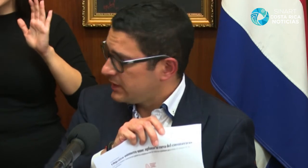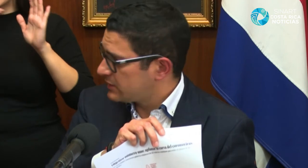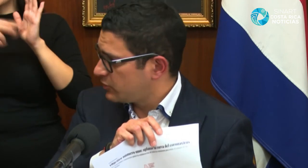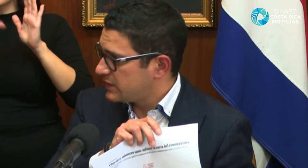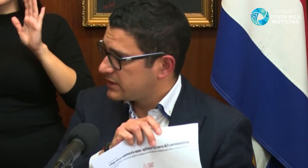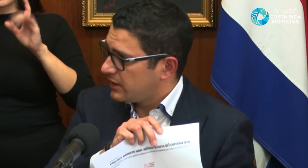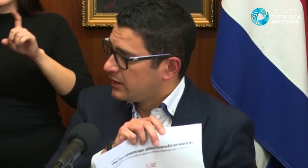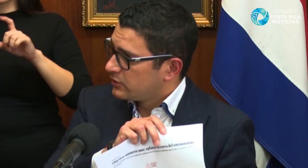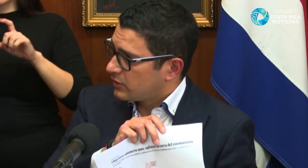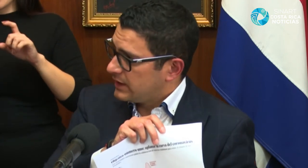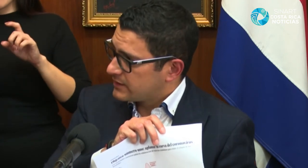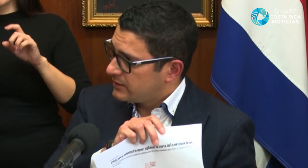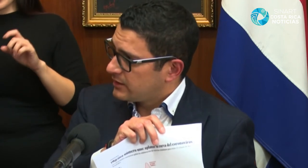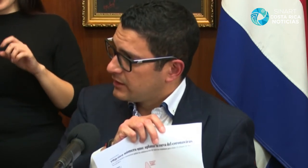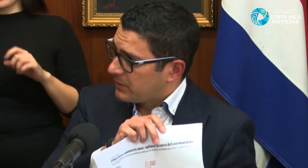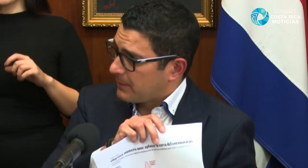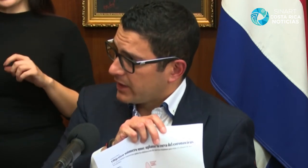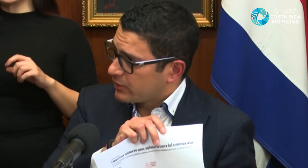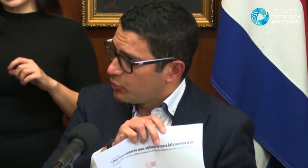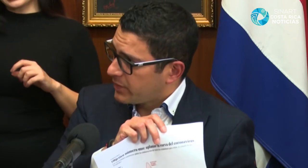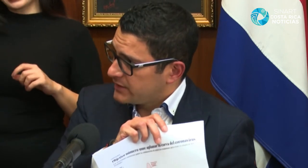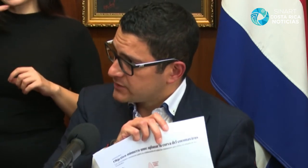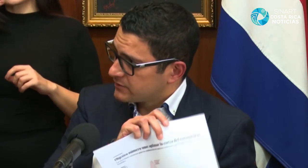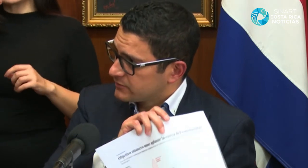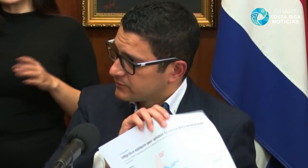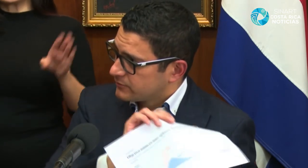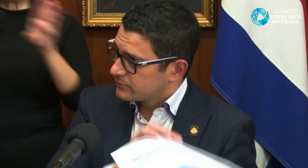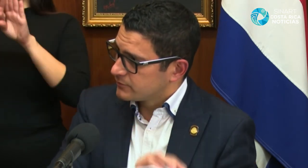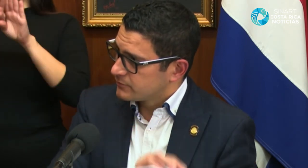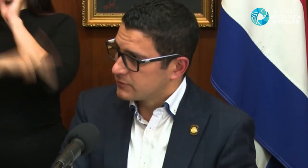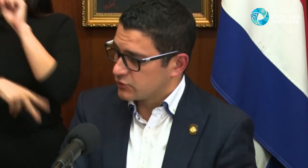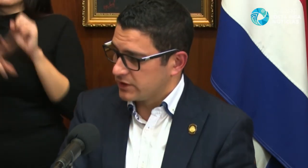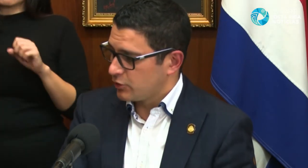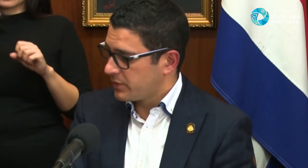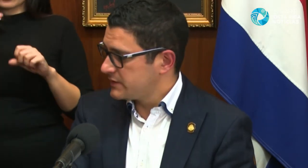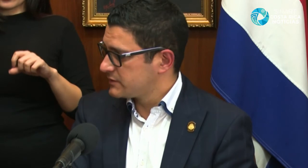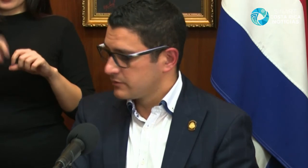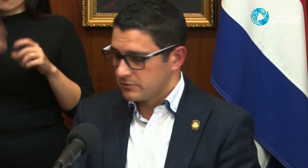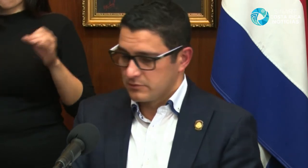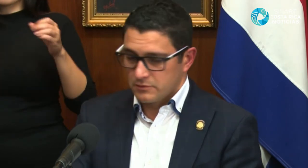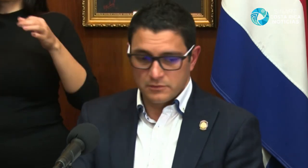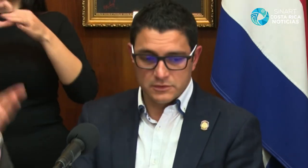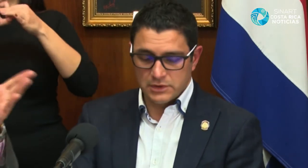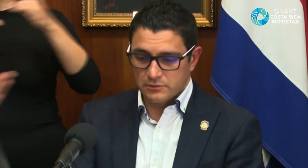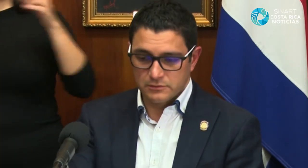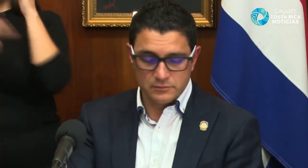tomar medidas, como decía don Alexander, para apagar un país, desconectar un país.